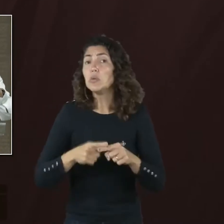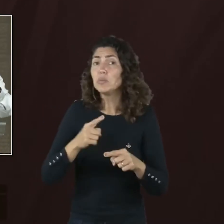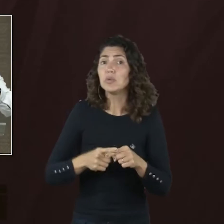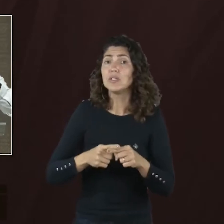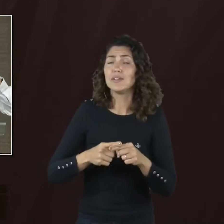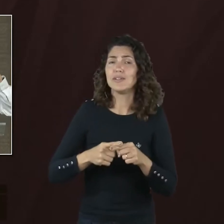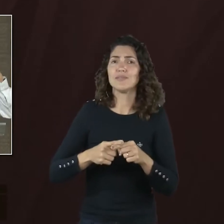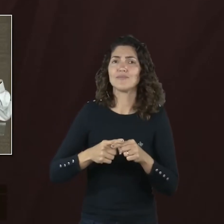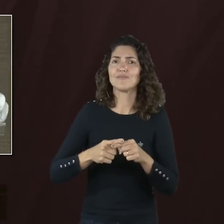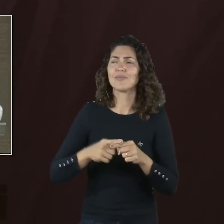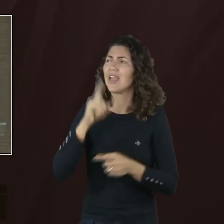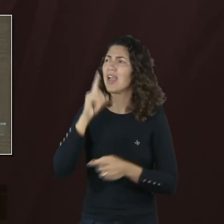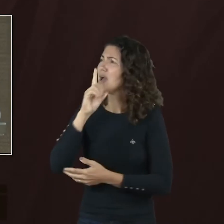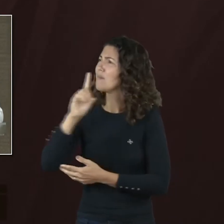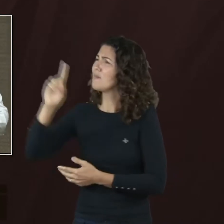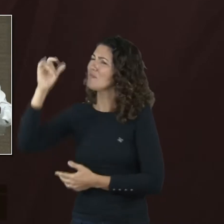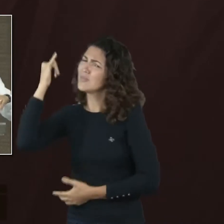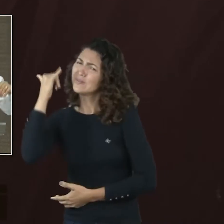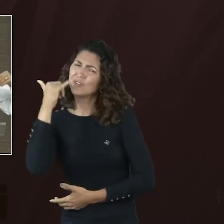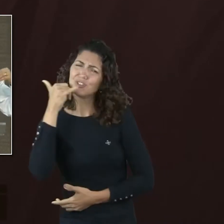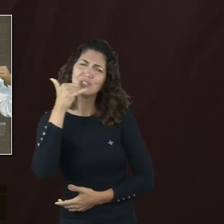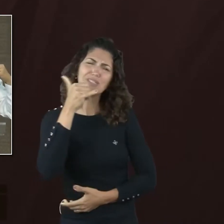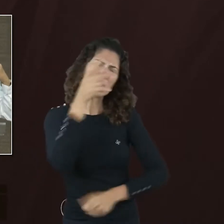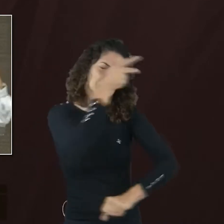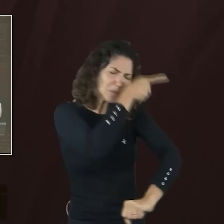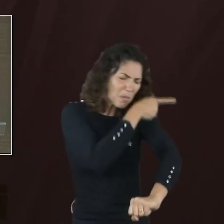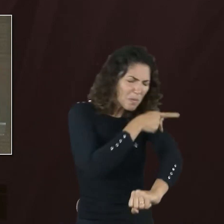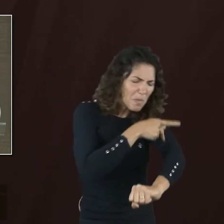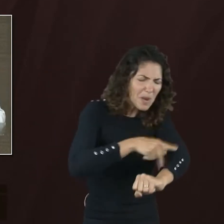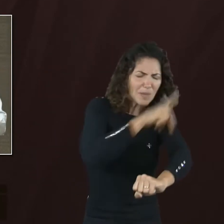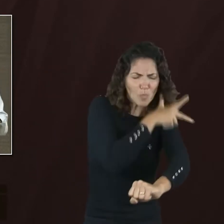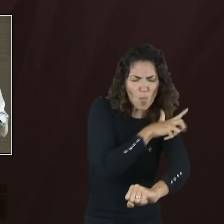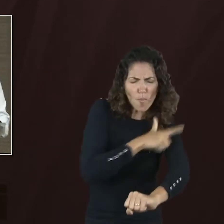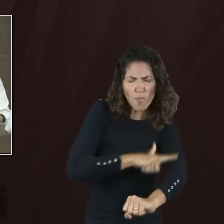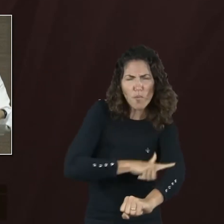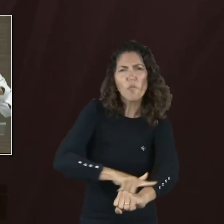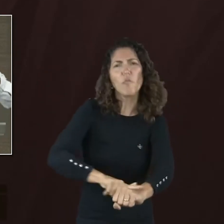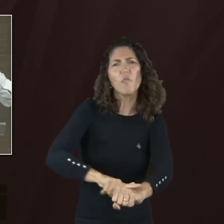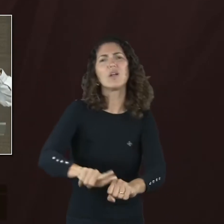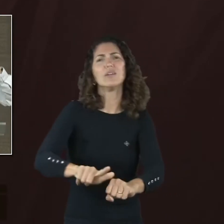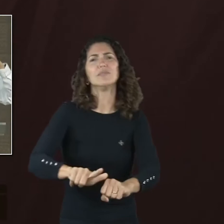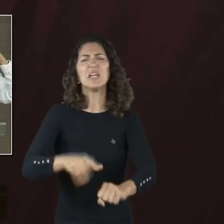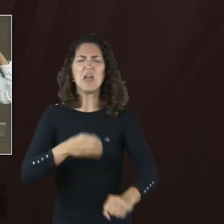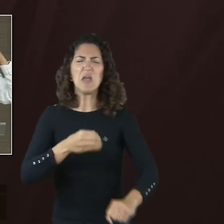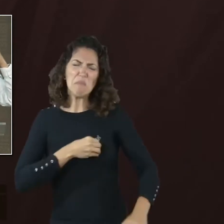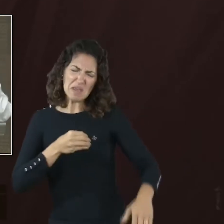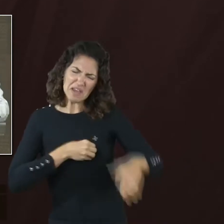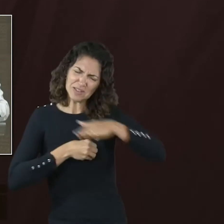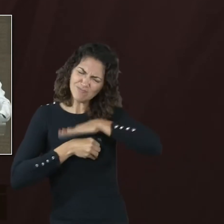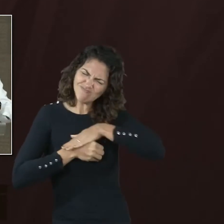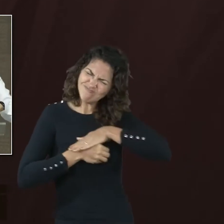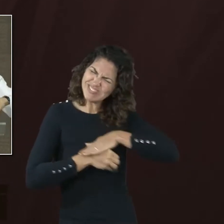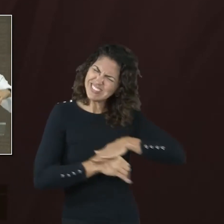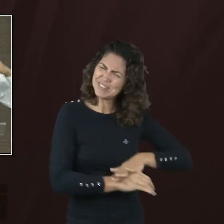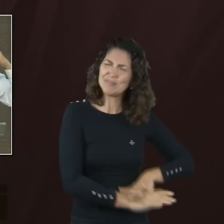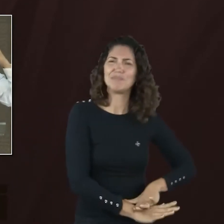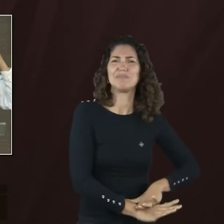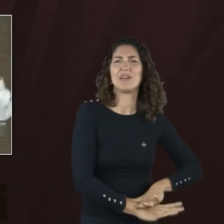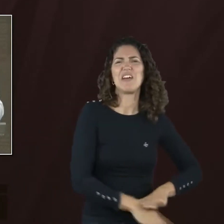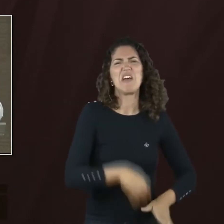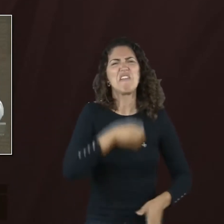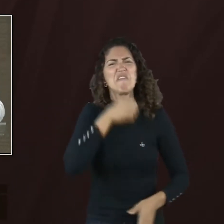palavras visam nos purificar, tirar toda impureza de nós, tirar toda ruga,